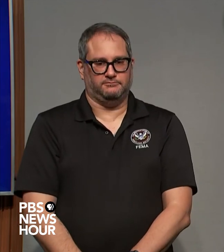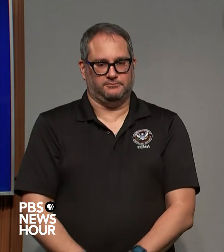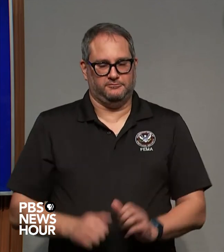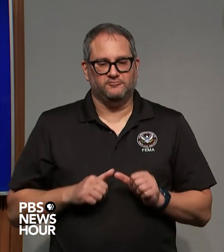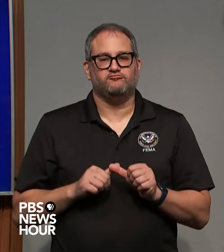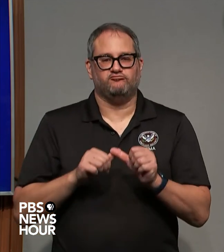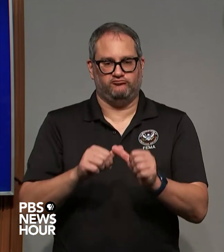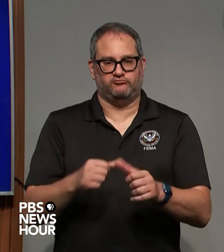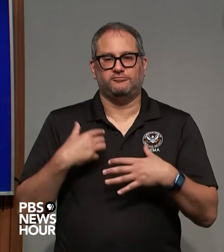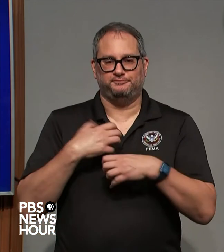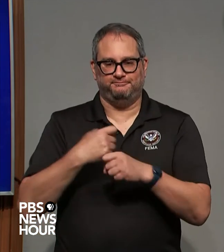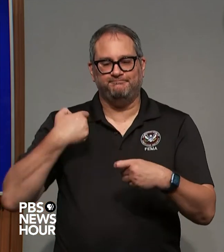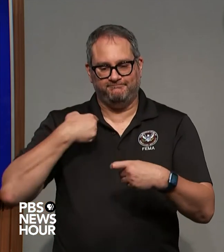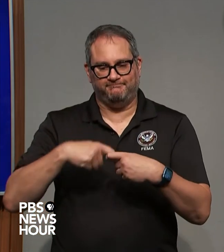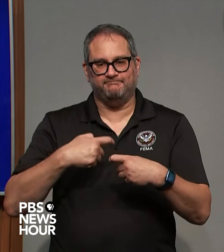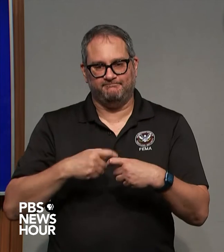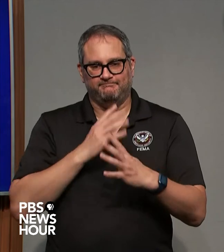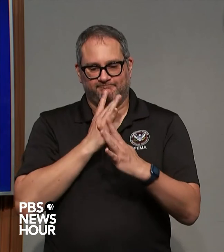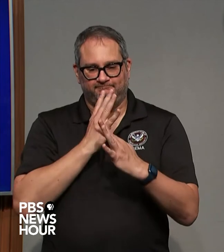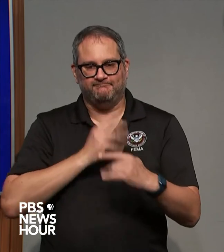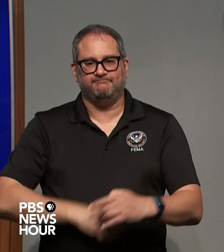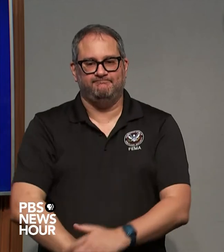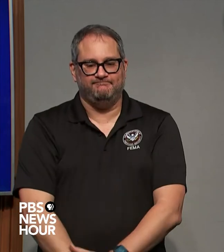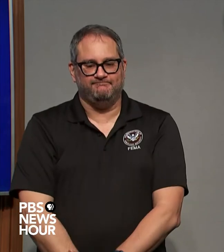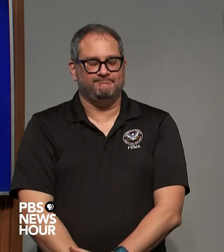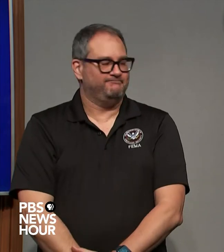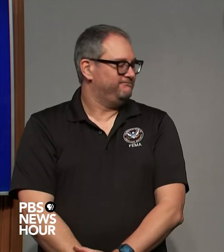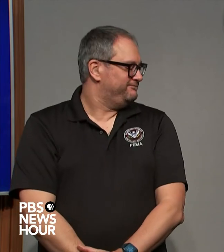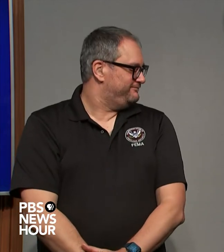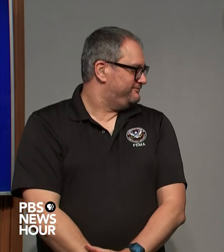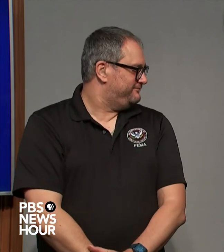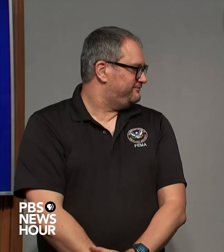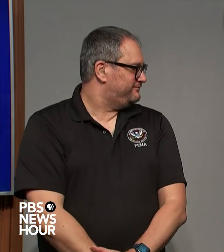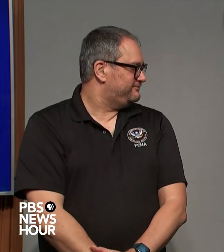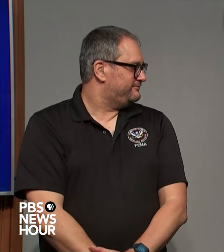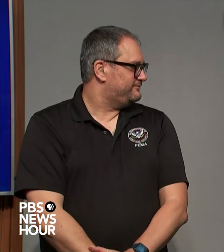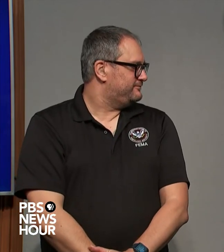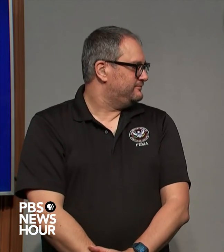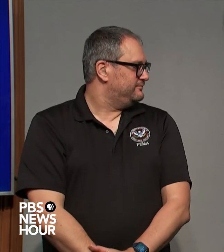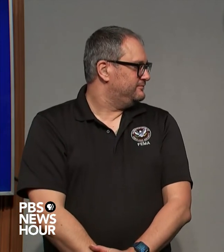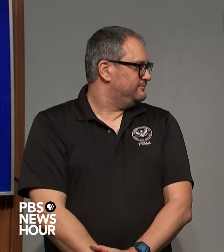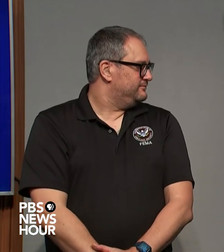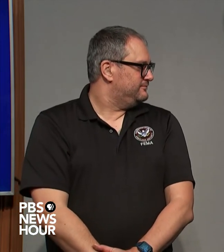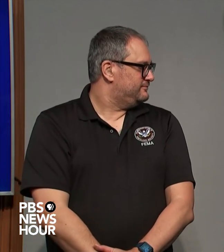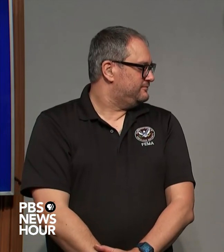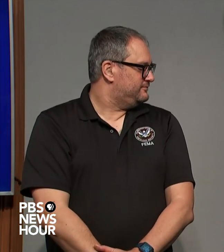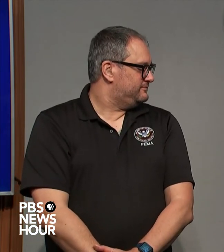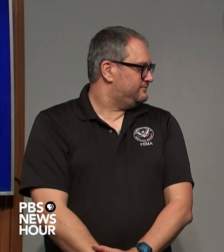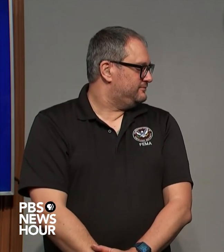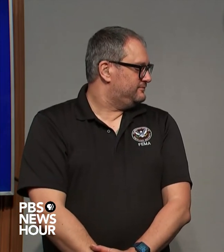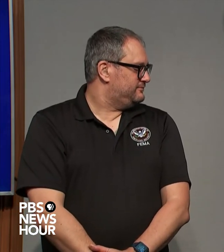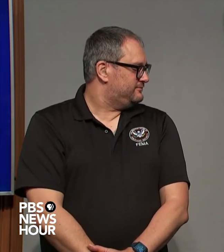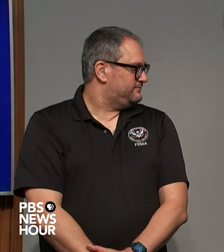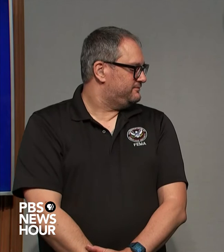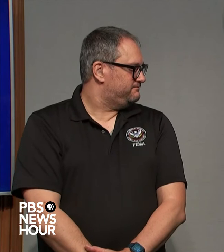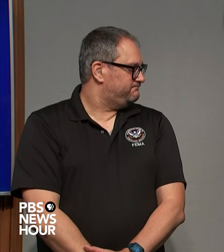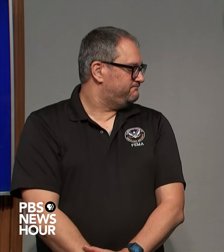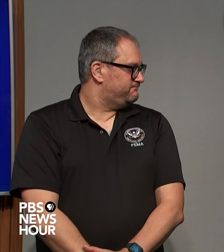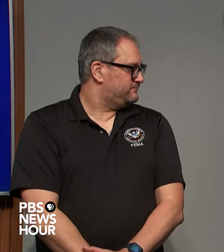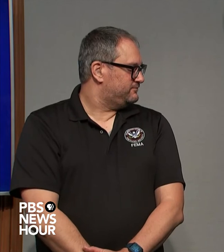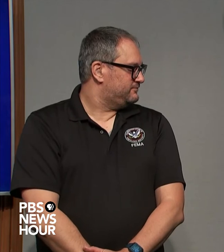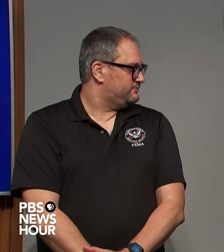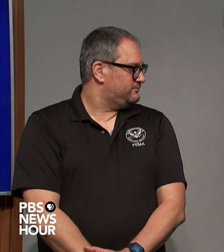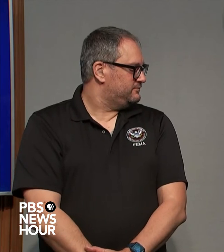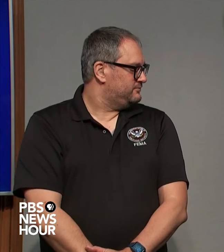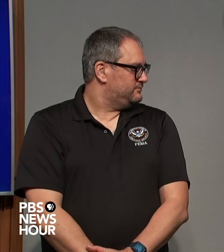comida y esos suministros tenemos 3.7 millones de alimentos ya preposicionados en alabama también 3.7